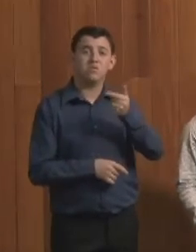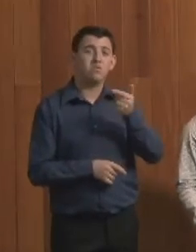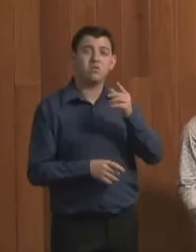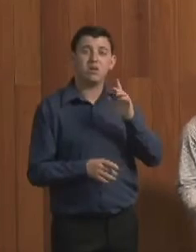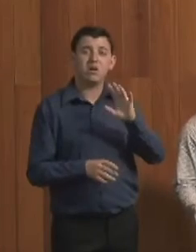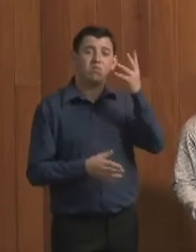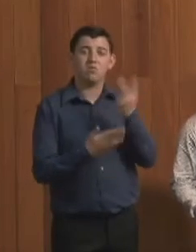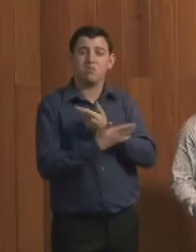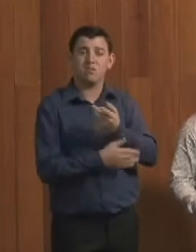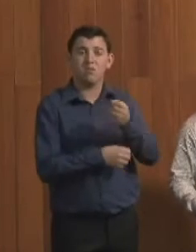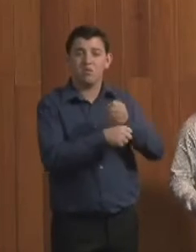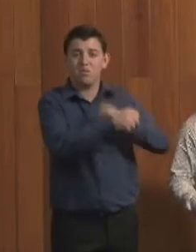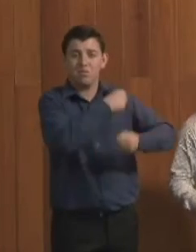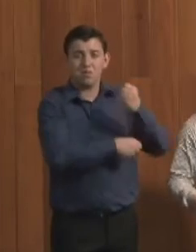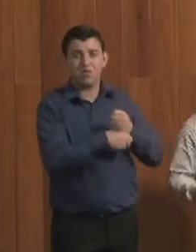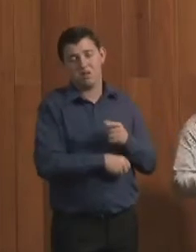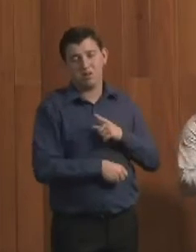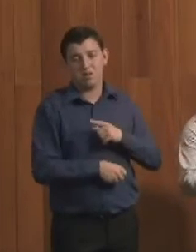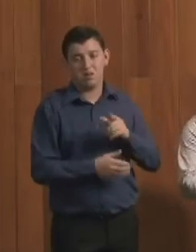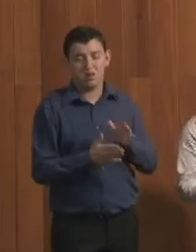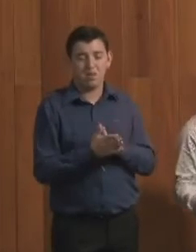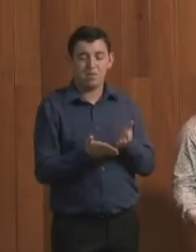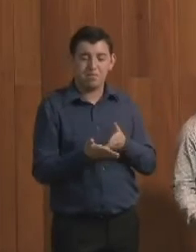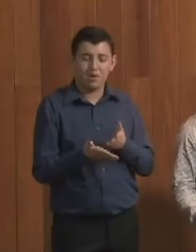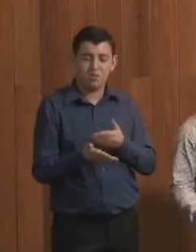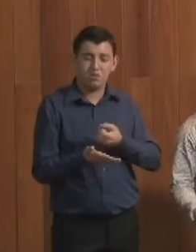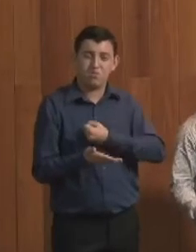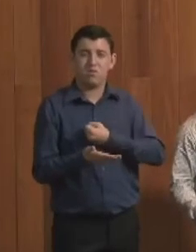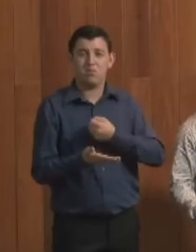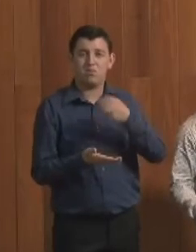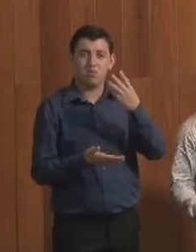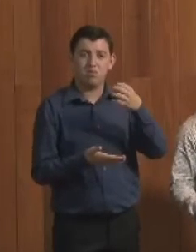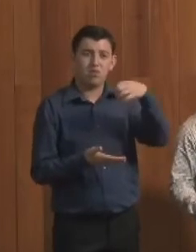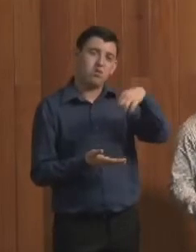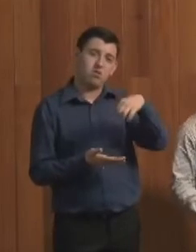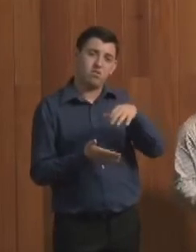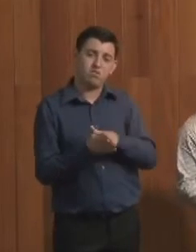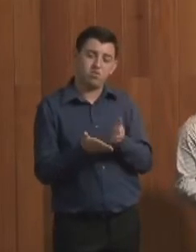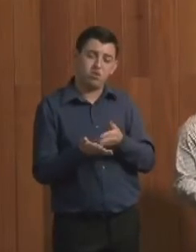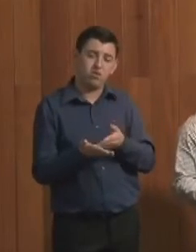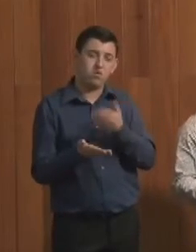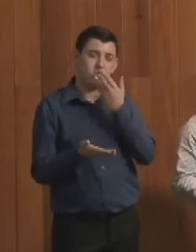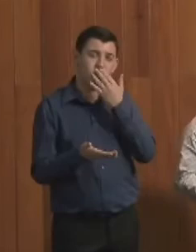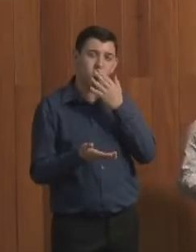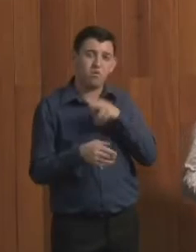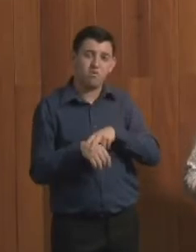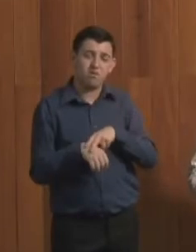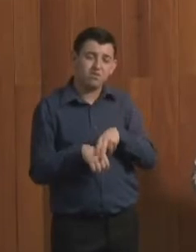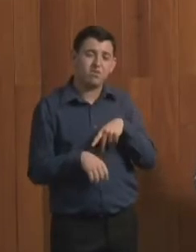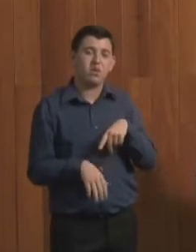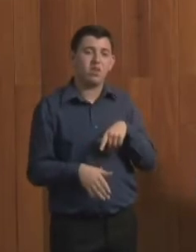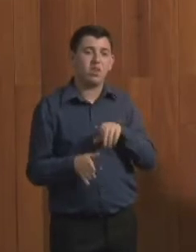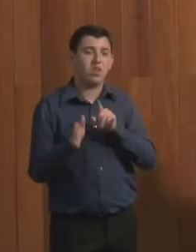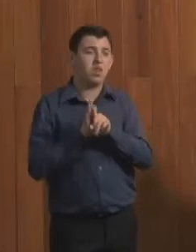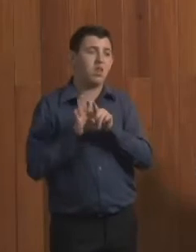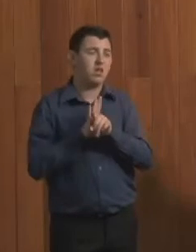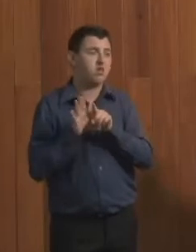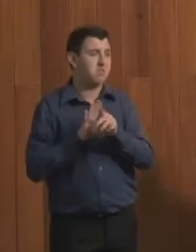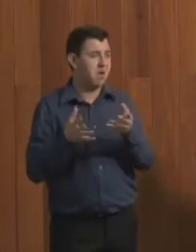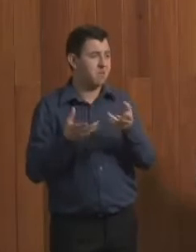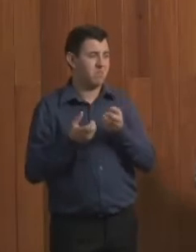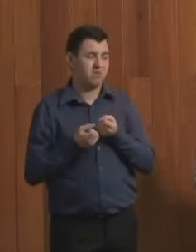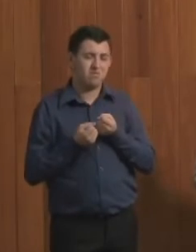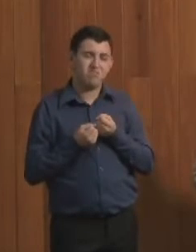do livrinho verde, nem que identificam algumas questões que ainda não foram atendidas ou que foram parcialmente